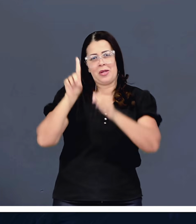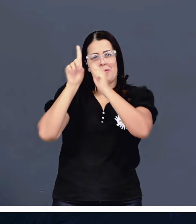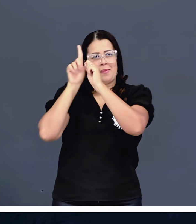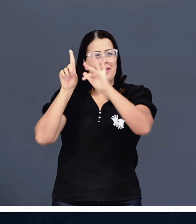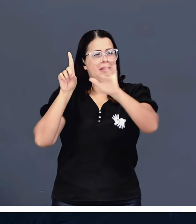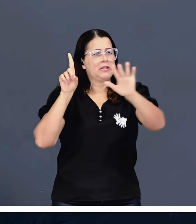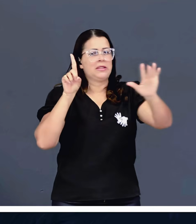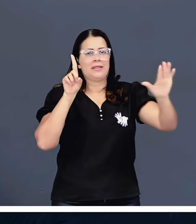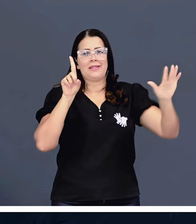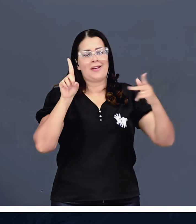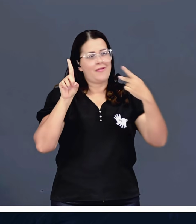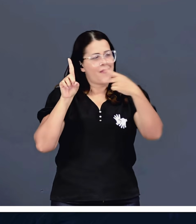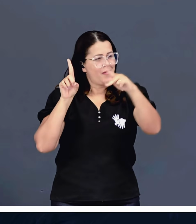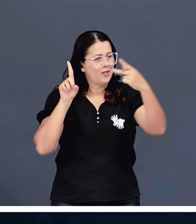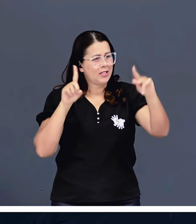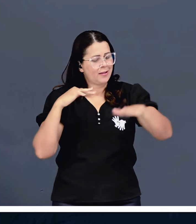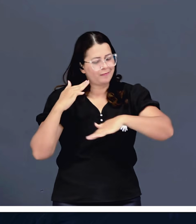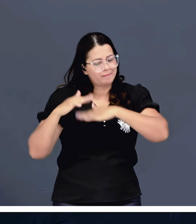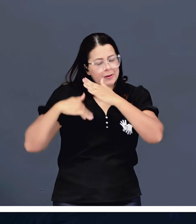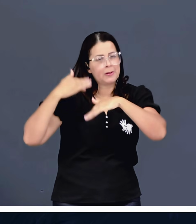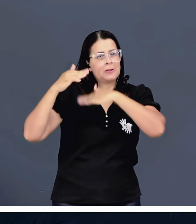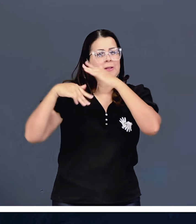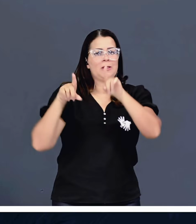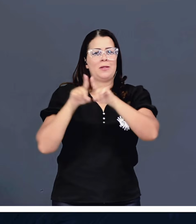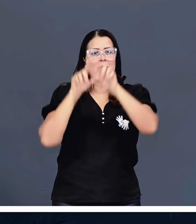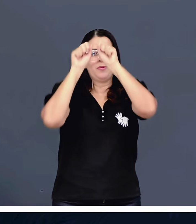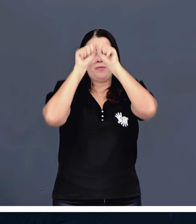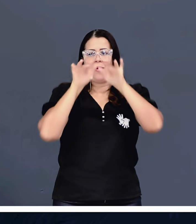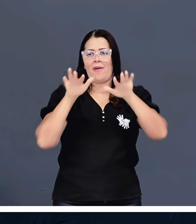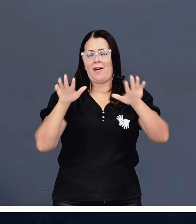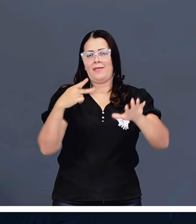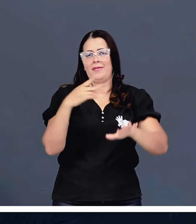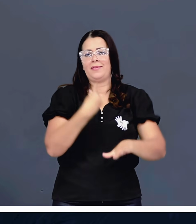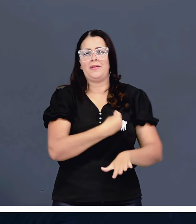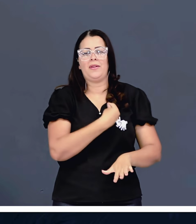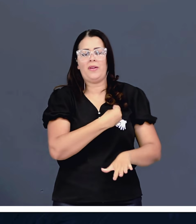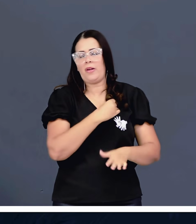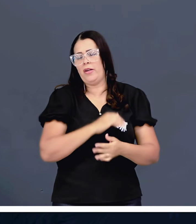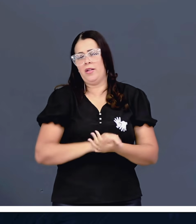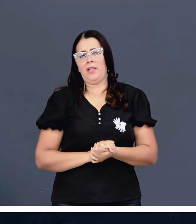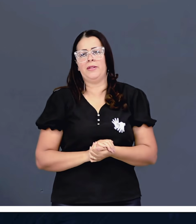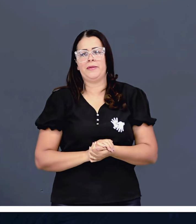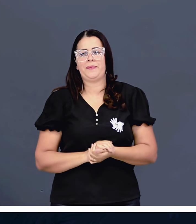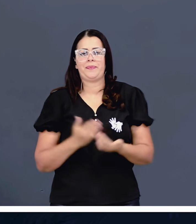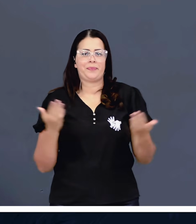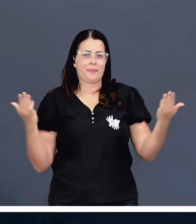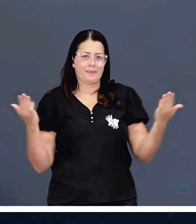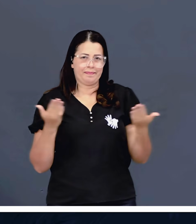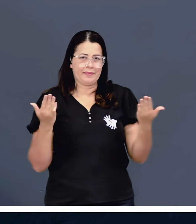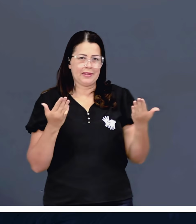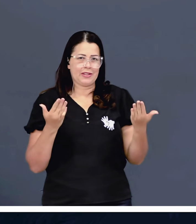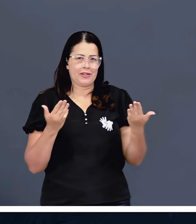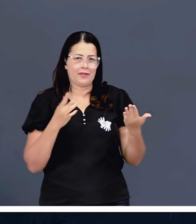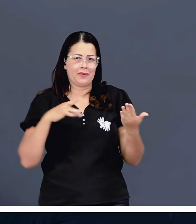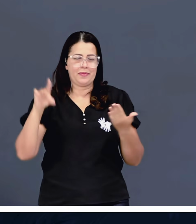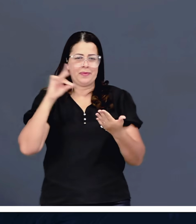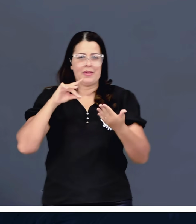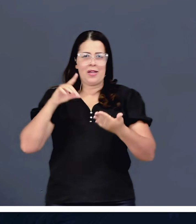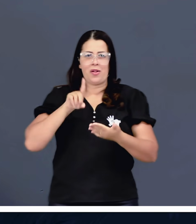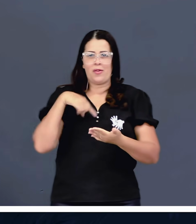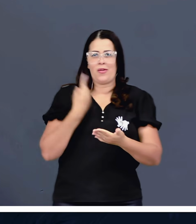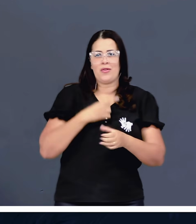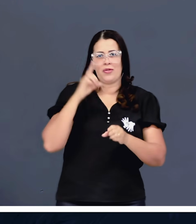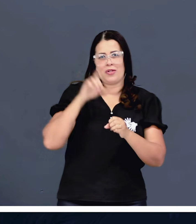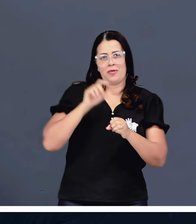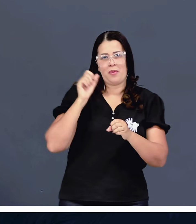tal maneira que vocês prosperem e abençoem a vida de outras pessoas. Amém? Vamos consagrar a Deus nossos dízimos, nossa